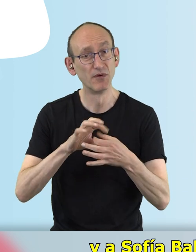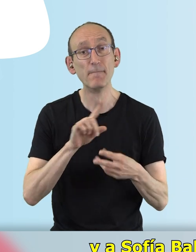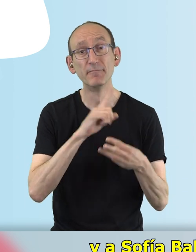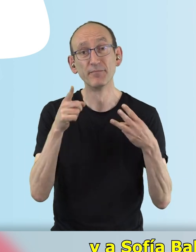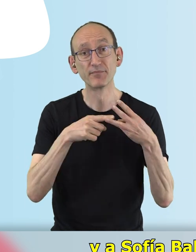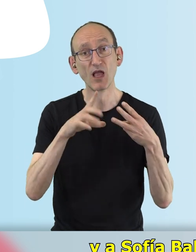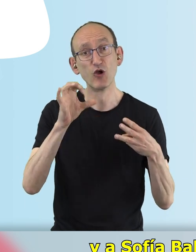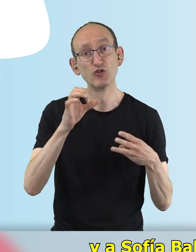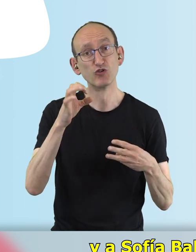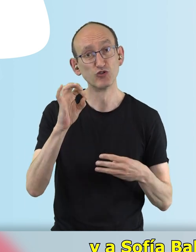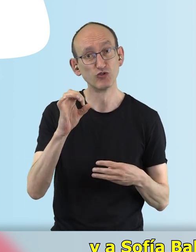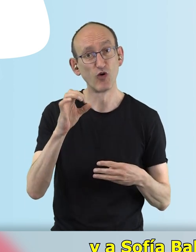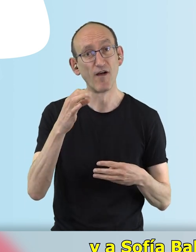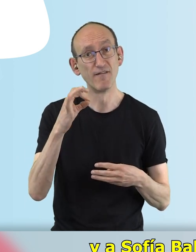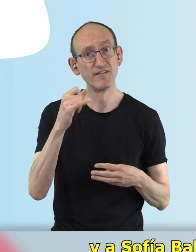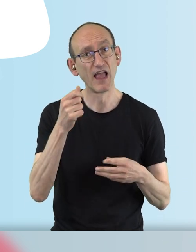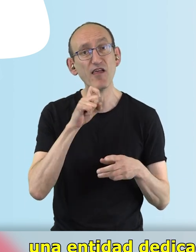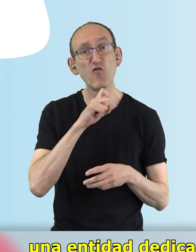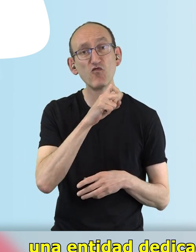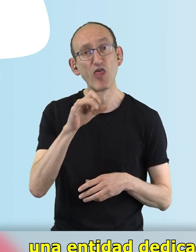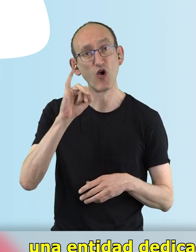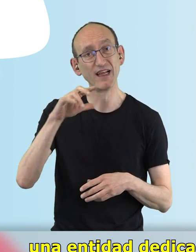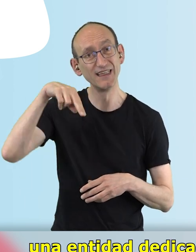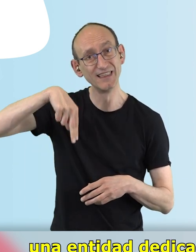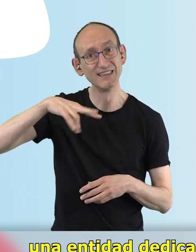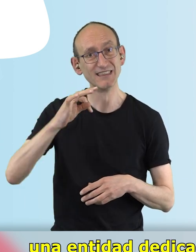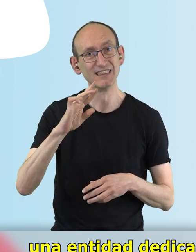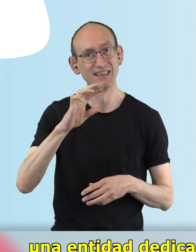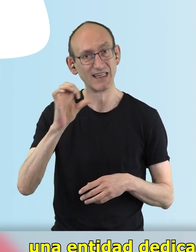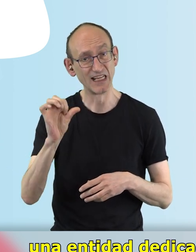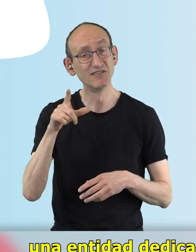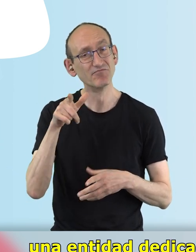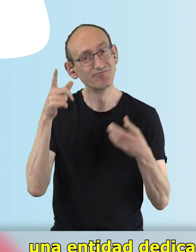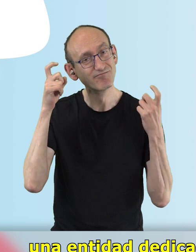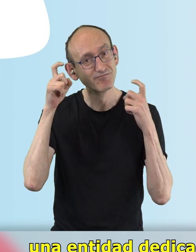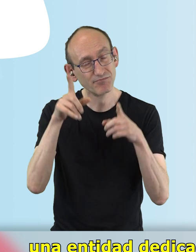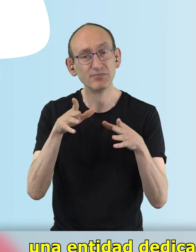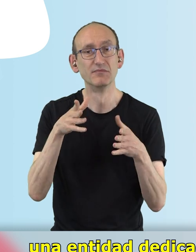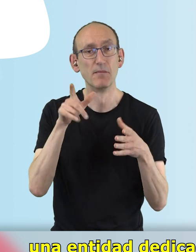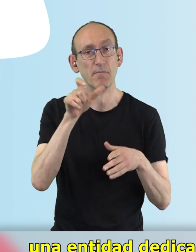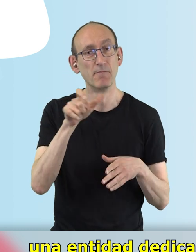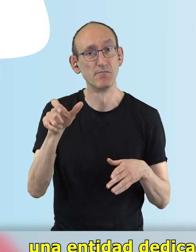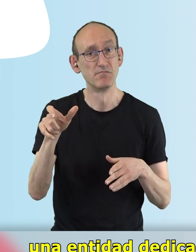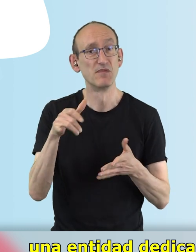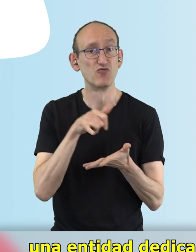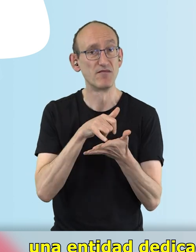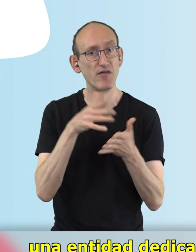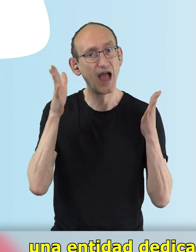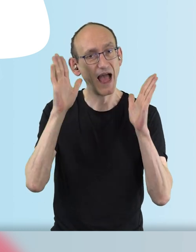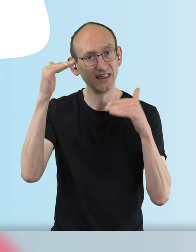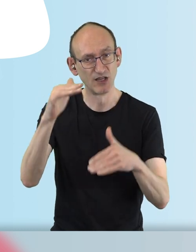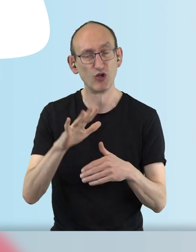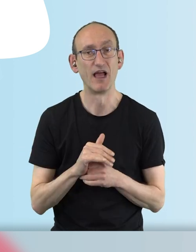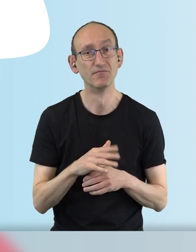Y a Sofía Ballesteros, de la Fundación Intras, una entidad dedicada a la atención a personas